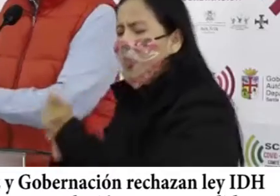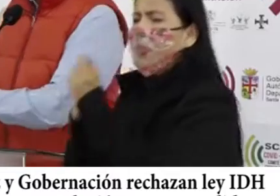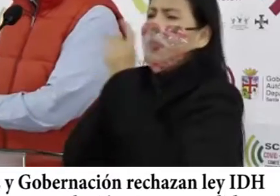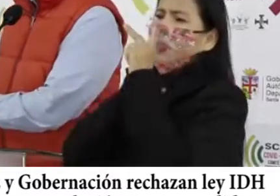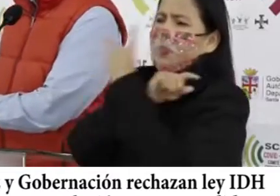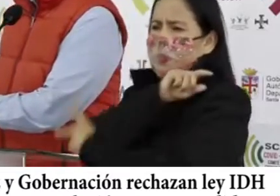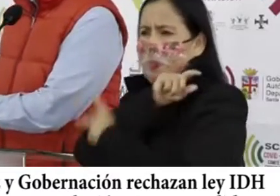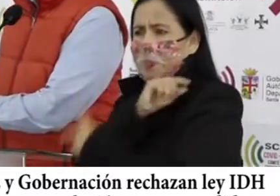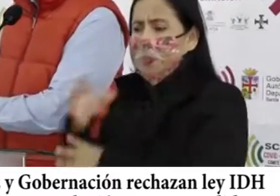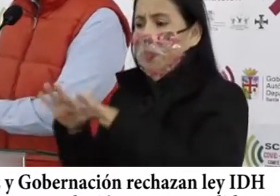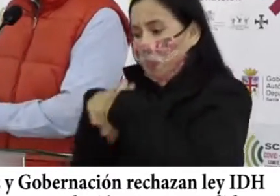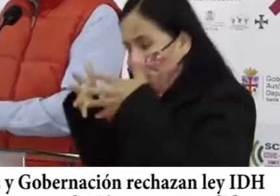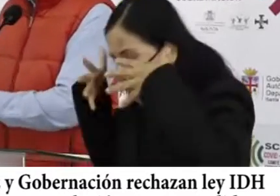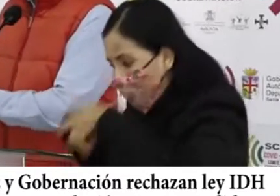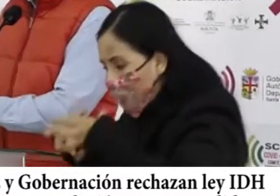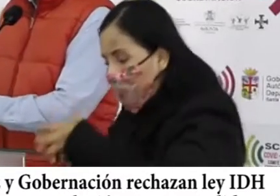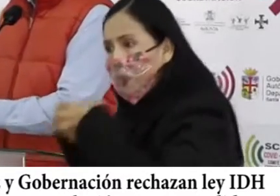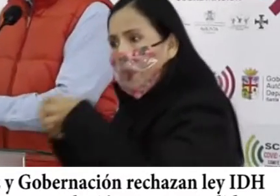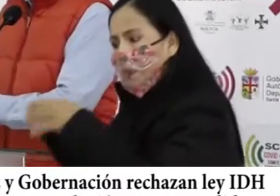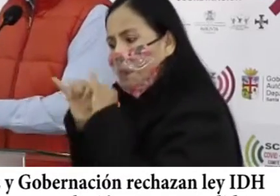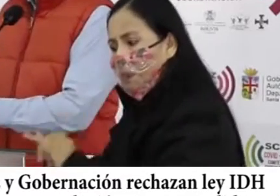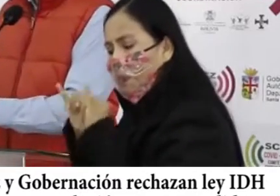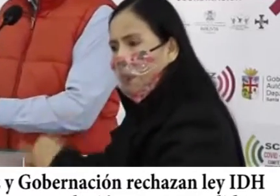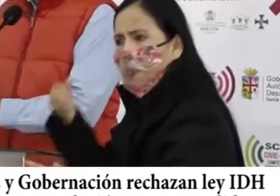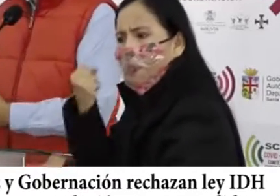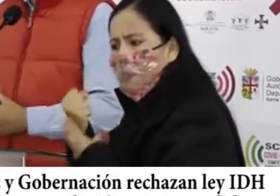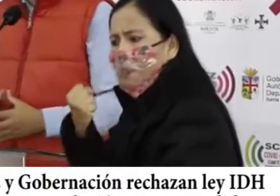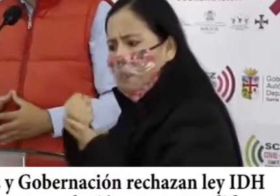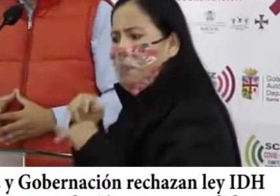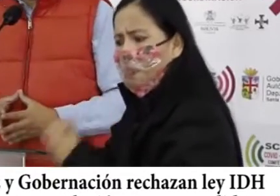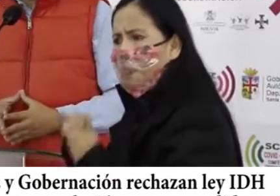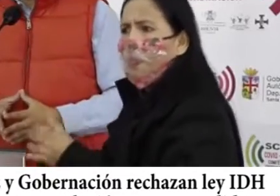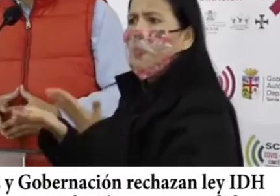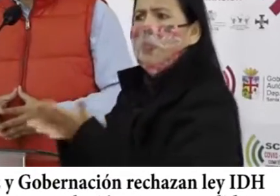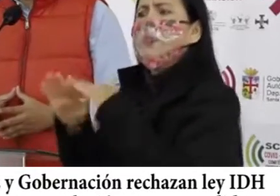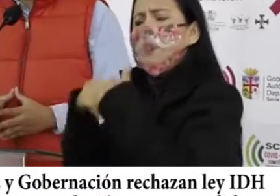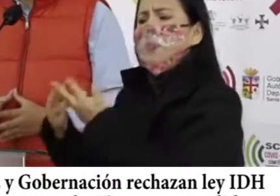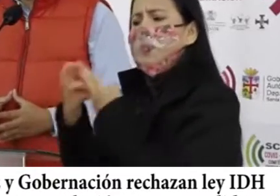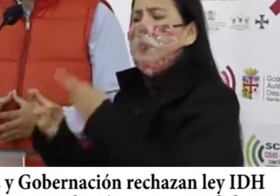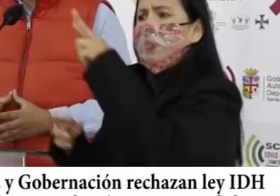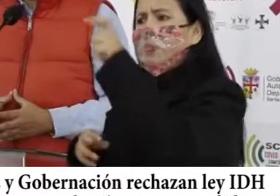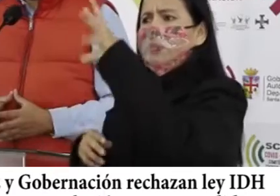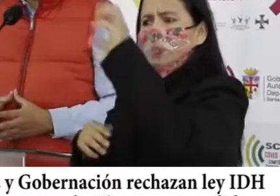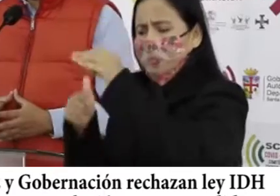que concentra los recursos, que se queda, que los guarda, como están guardados estos